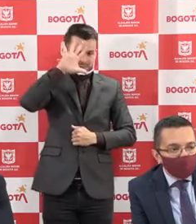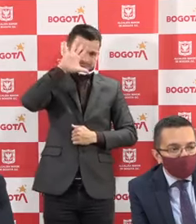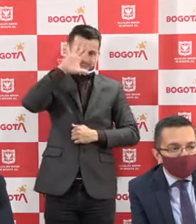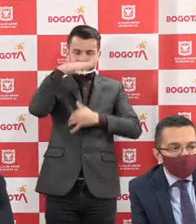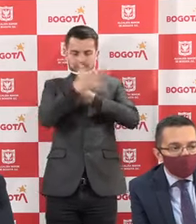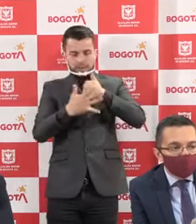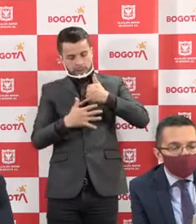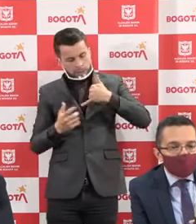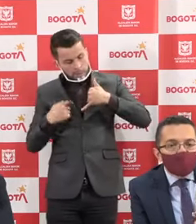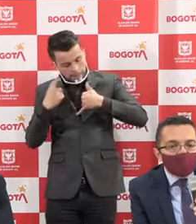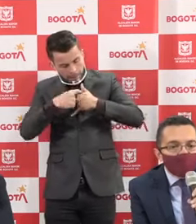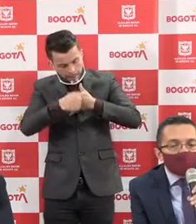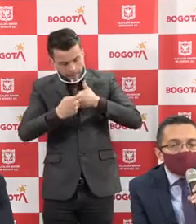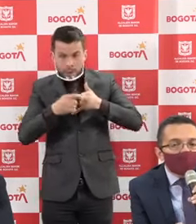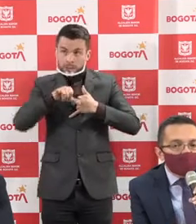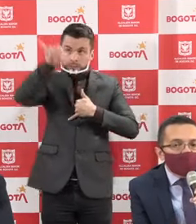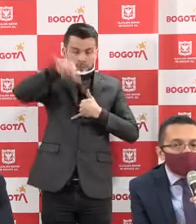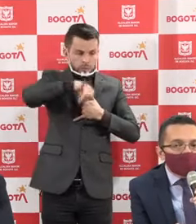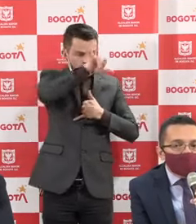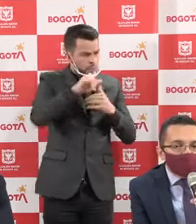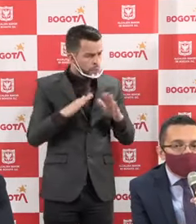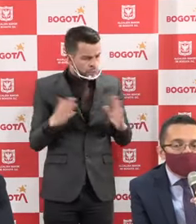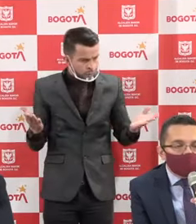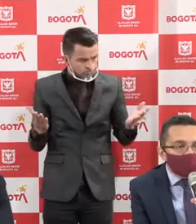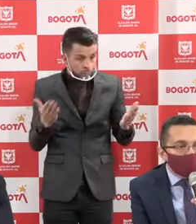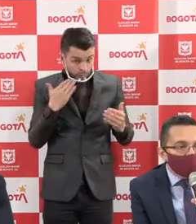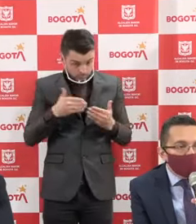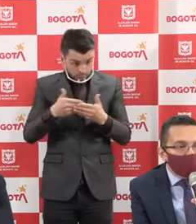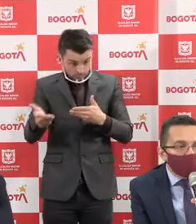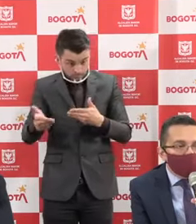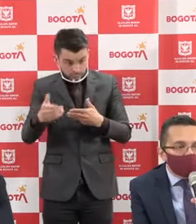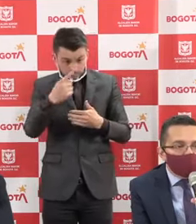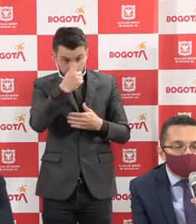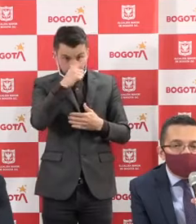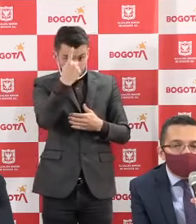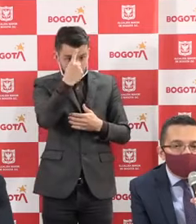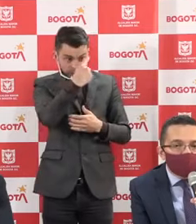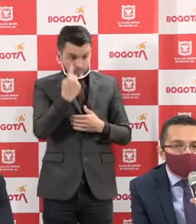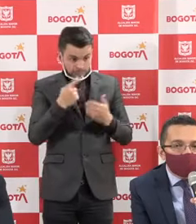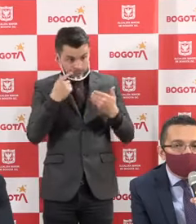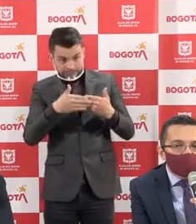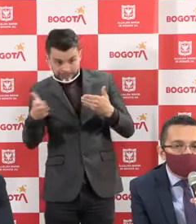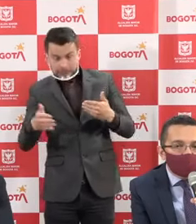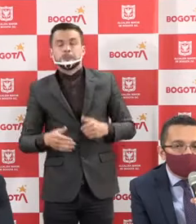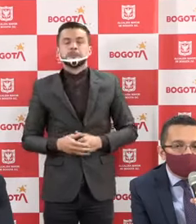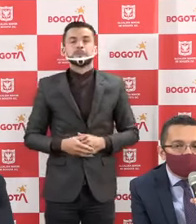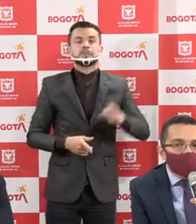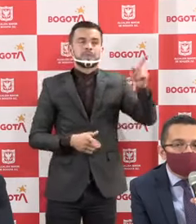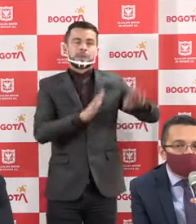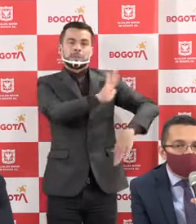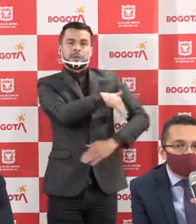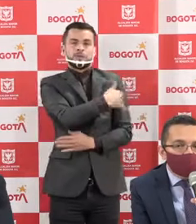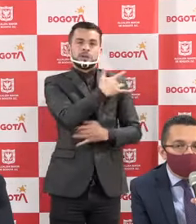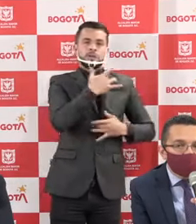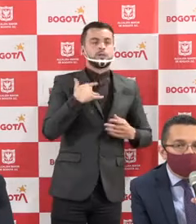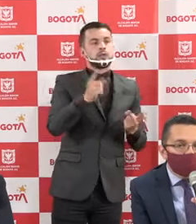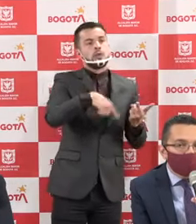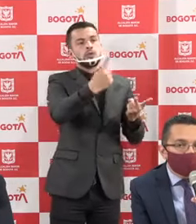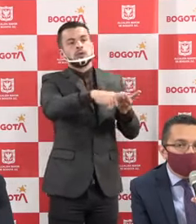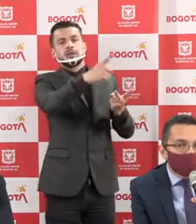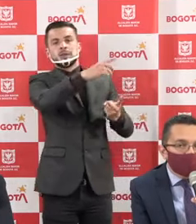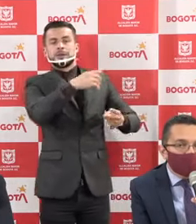septiembre o cómo es la dinámica en la dinámica en ese momento se está definiendo junto con el ministerio de salud ministerio de transporte y la aeronáutica civil